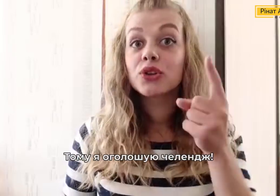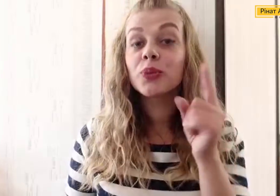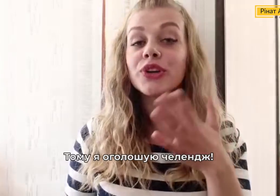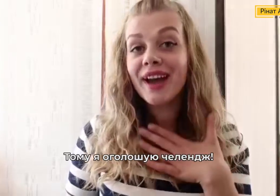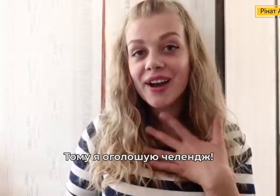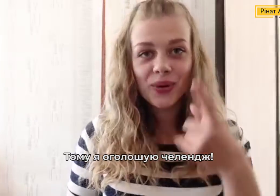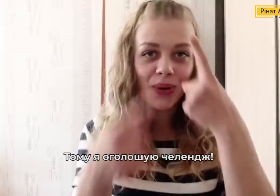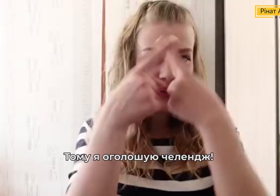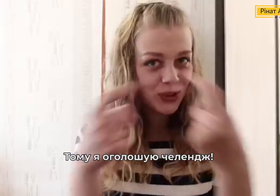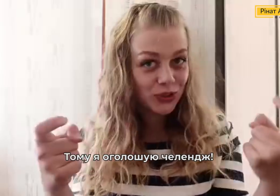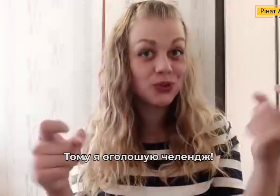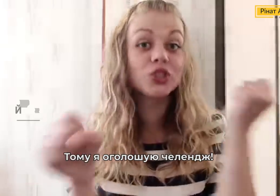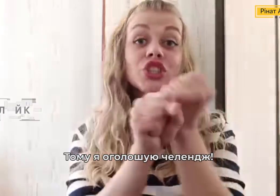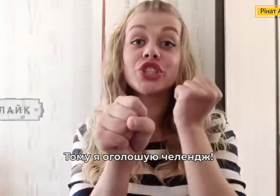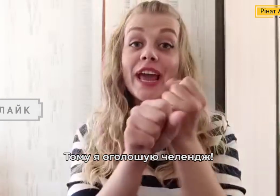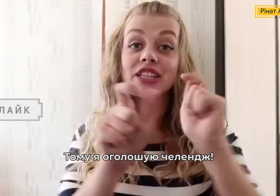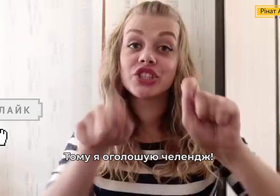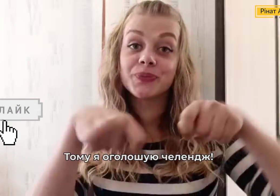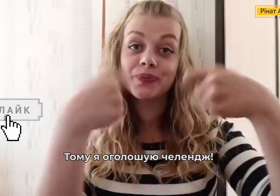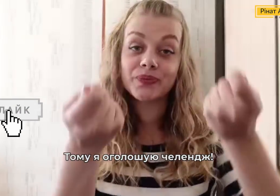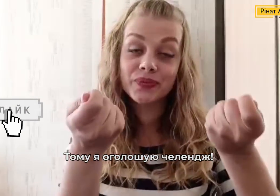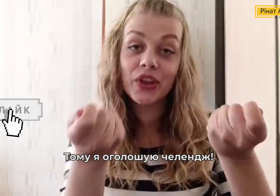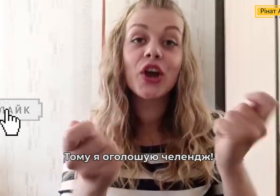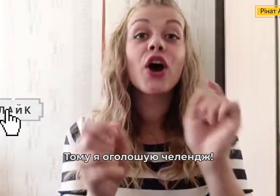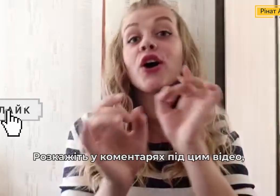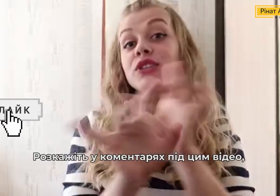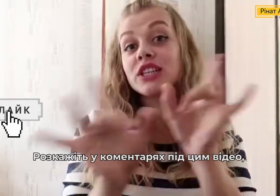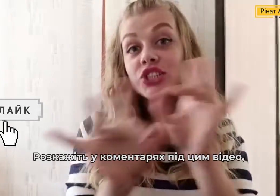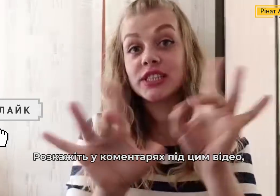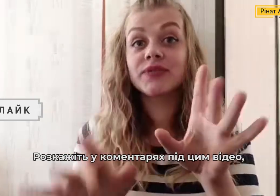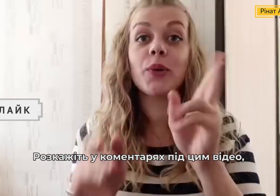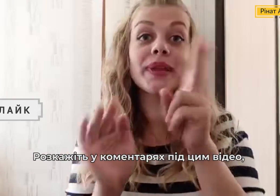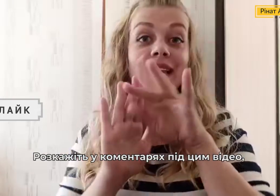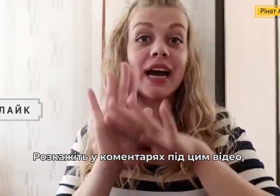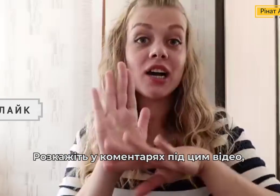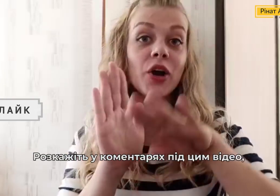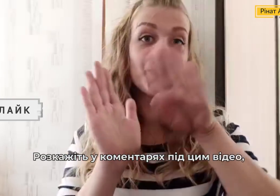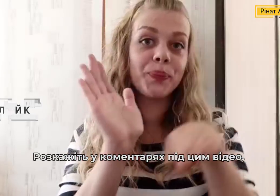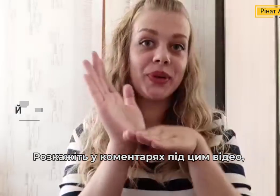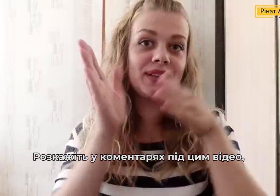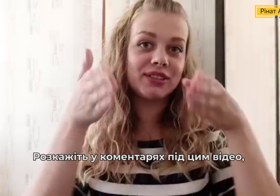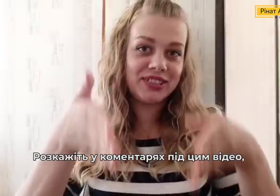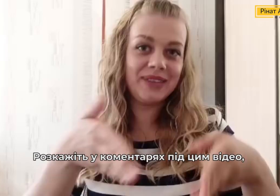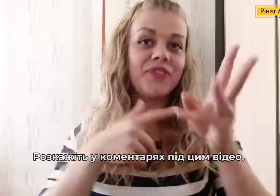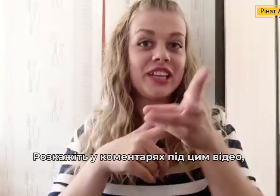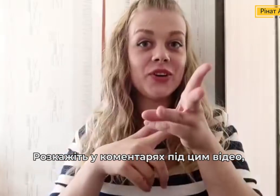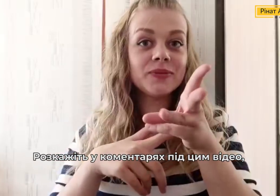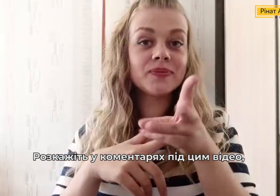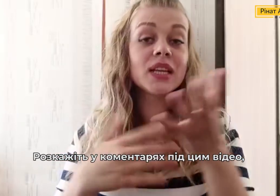Тому я оголошую челендж. Розкажіть в коментарях під цим відео,